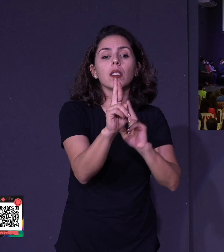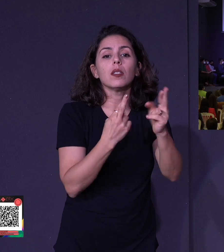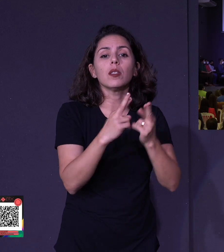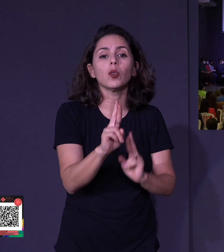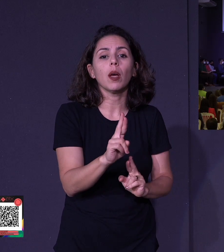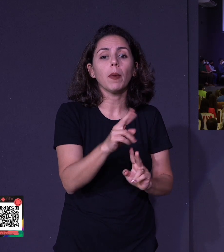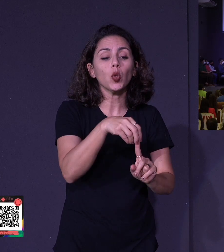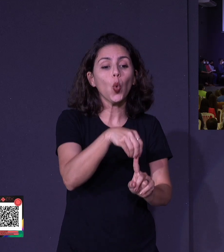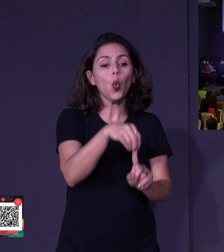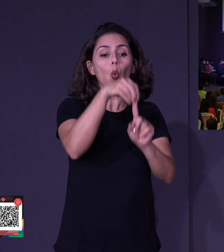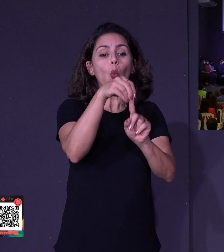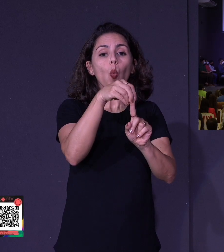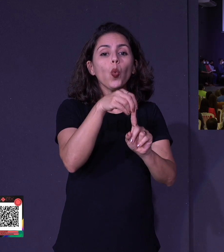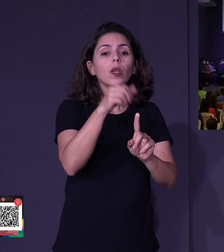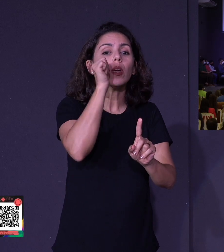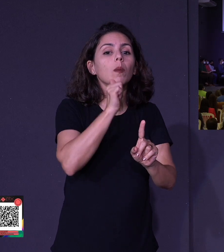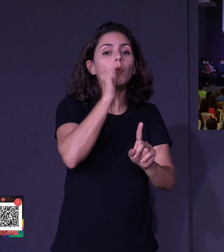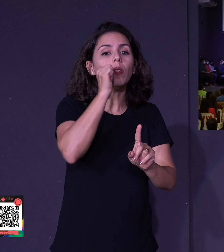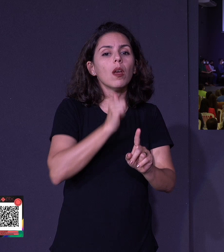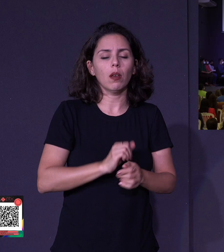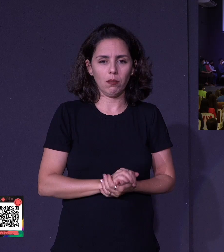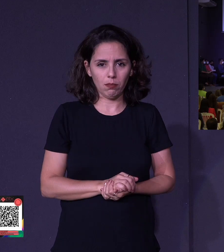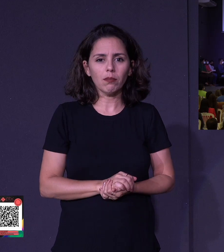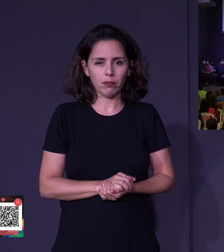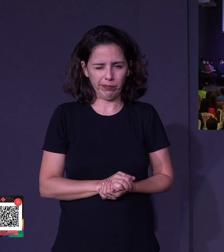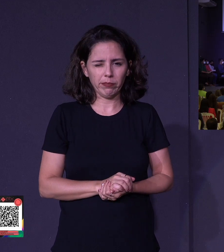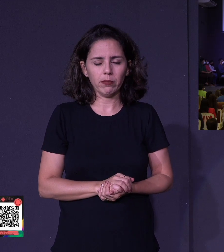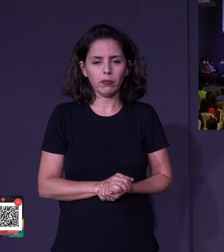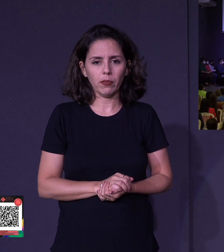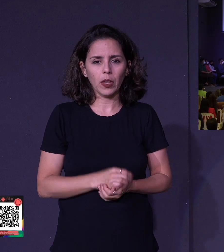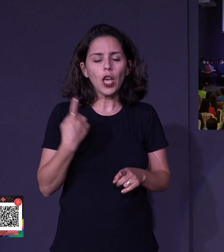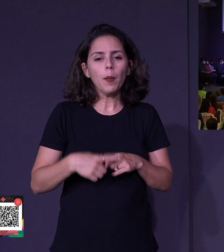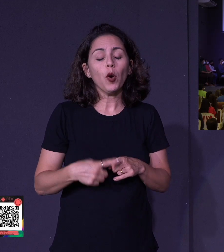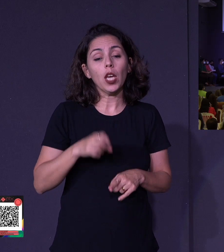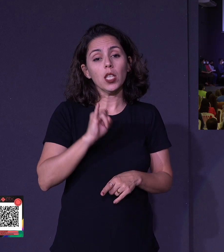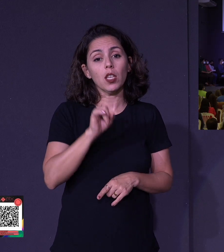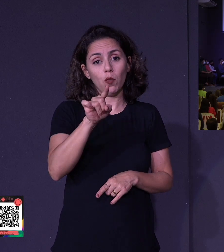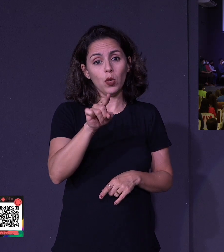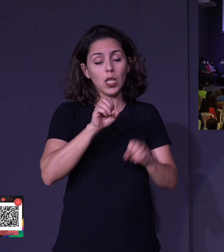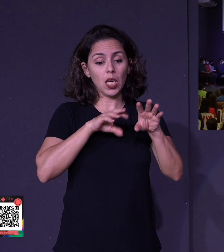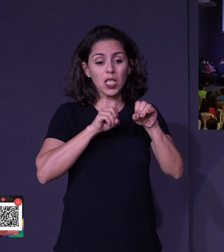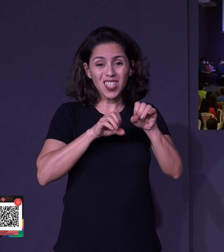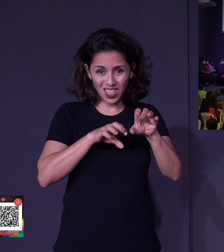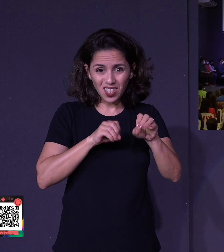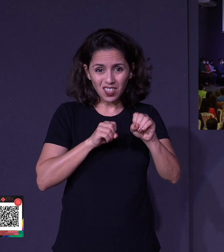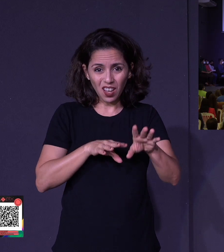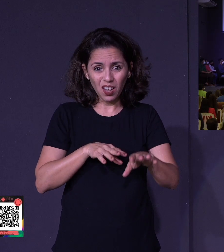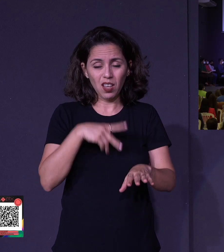Instiga teu filho, desde a adolescência, a ser o pegador. Eu quero ver quando ele chegar diante do altar